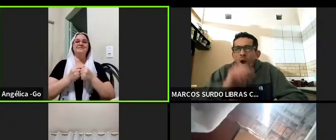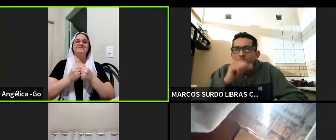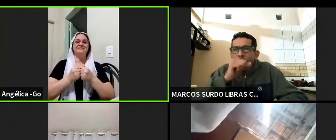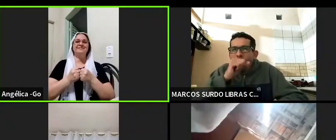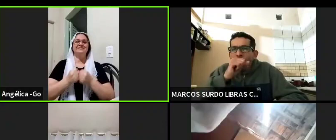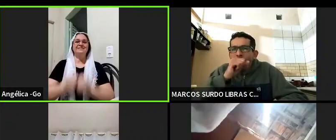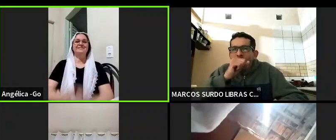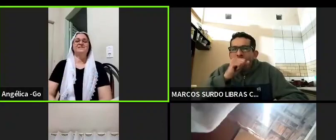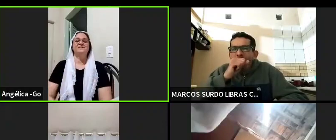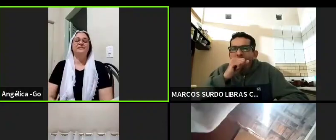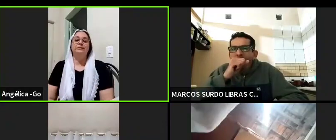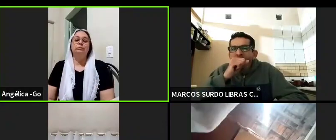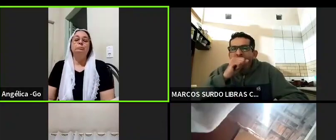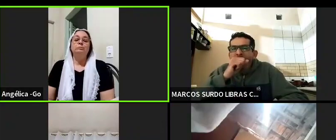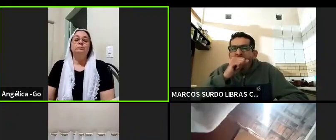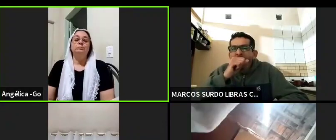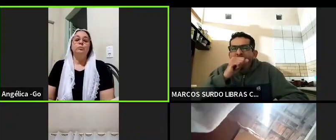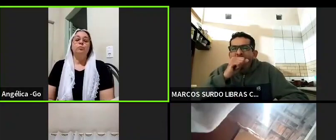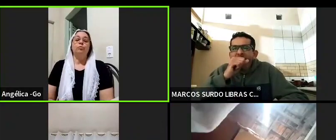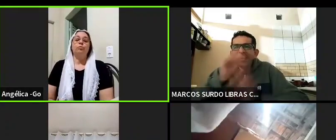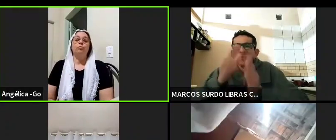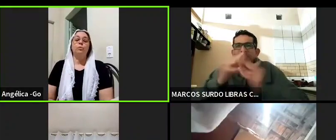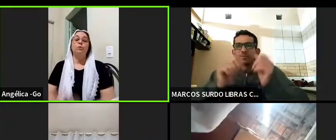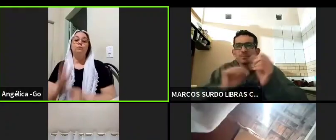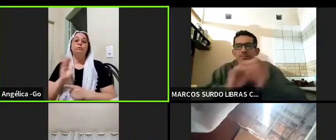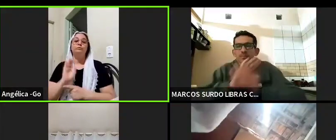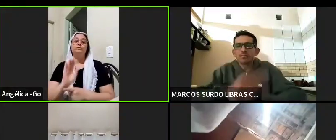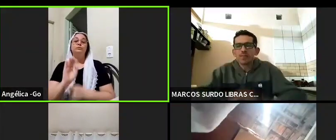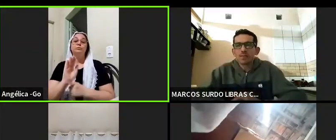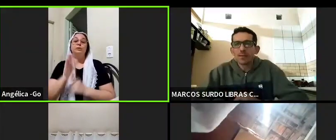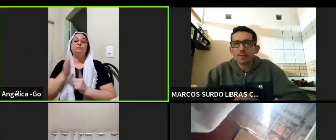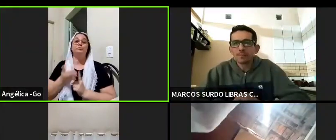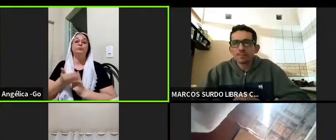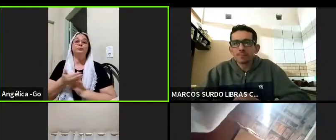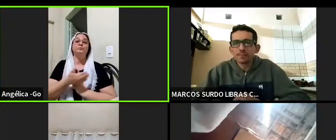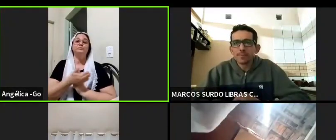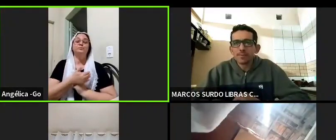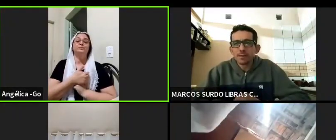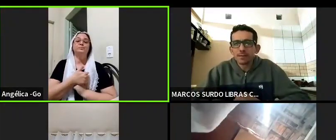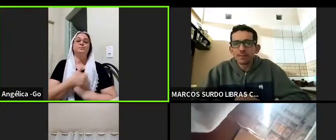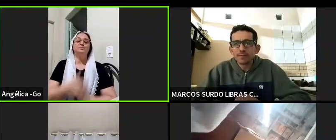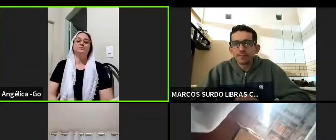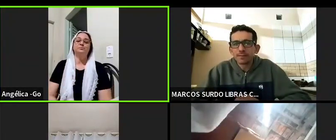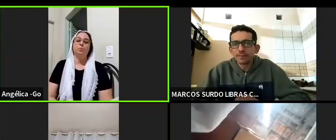contigo. Glória a Deus. Esse fogo não te queimará.